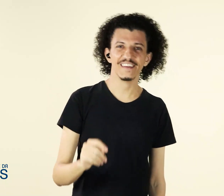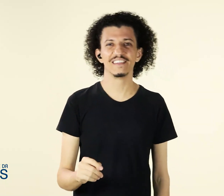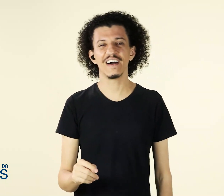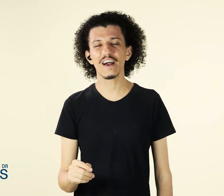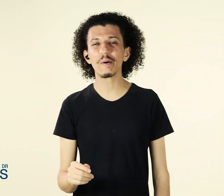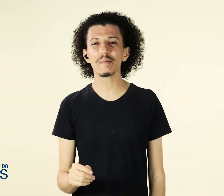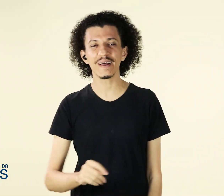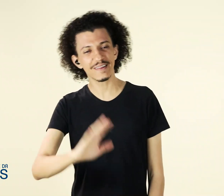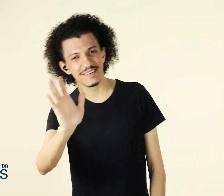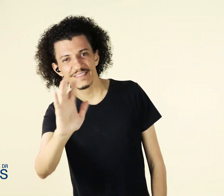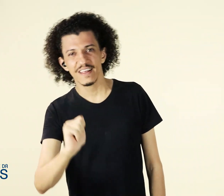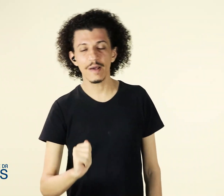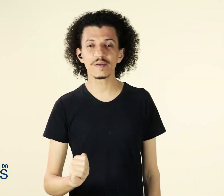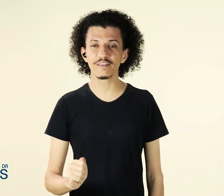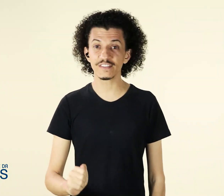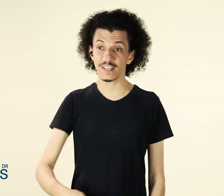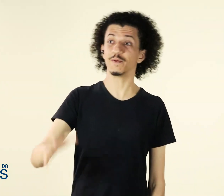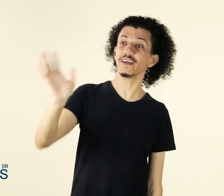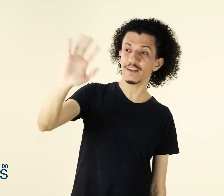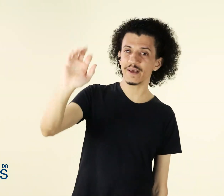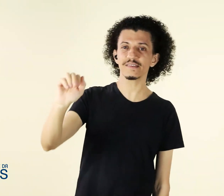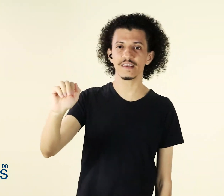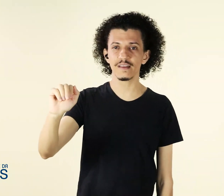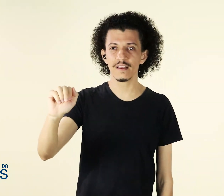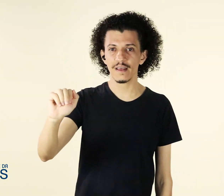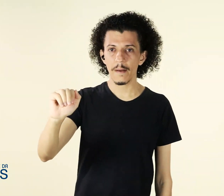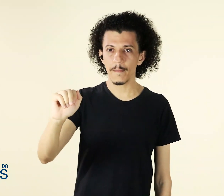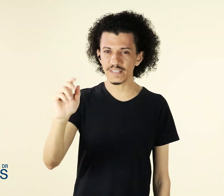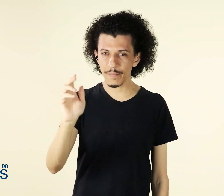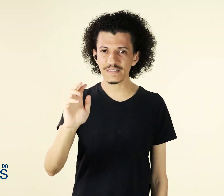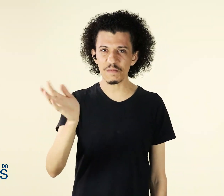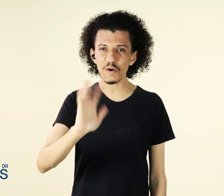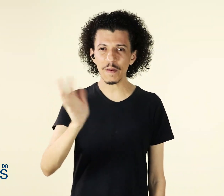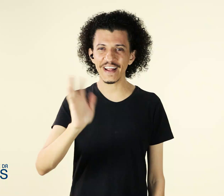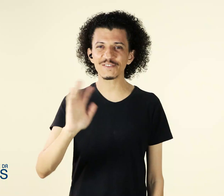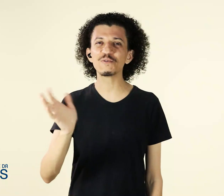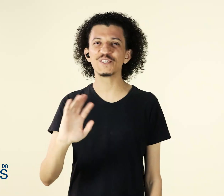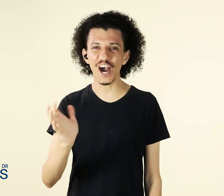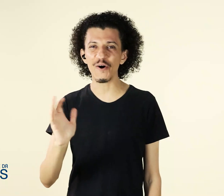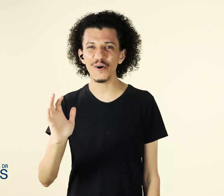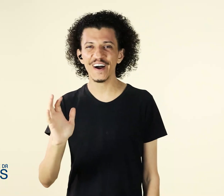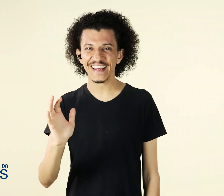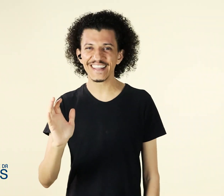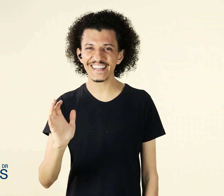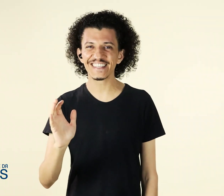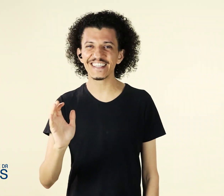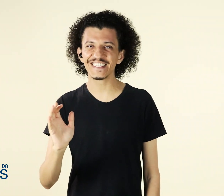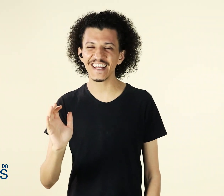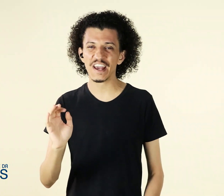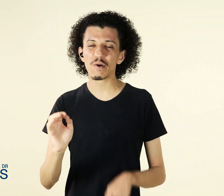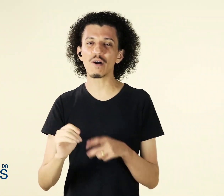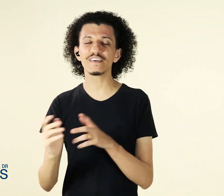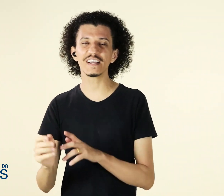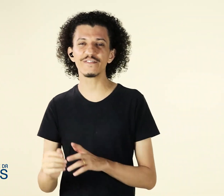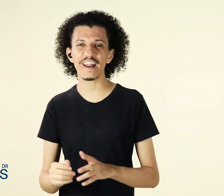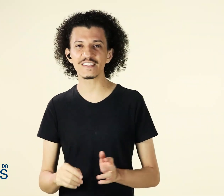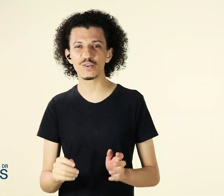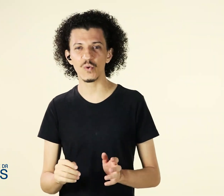Você vai lá e cumprimenta. E a pessoa vai te responder também assim. Mas você percebeu que parece com tchau? Interessante, né? Qual que vai ser a diferença do